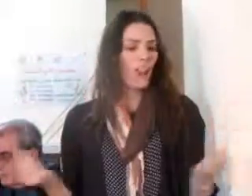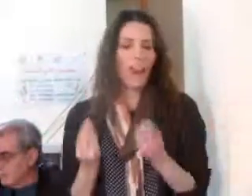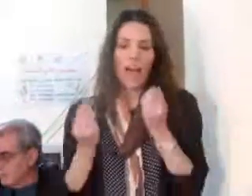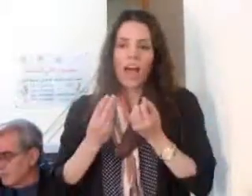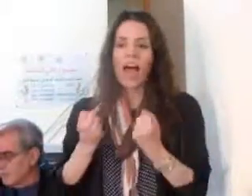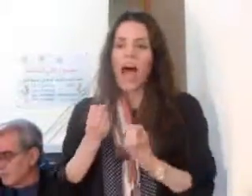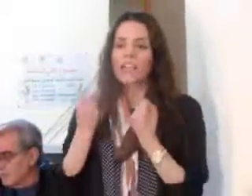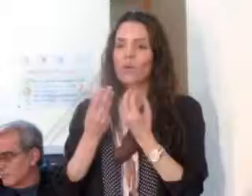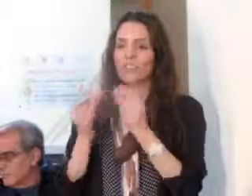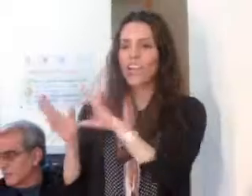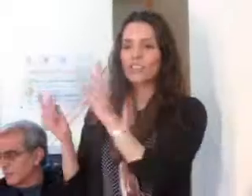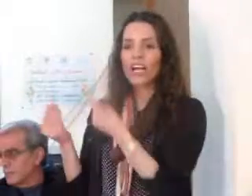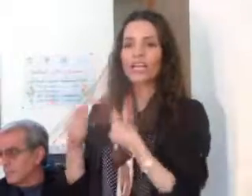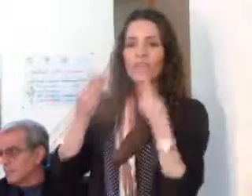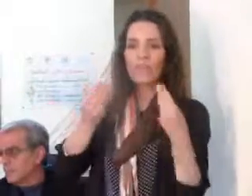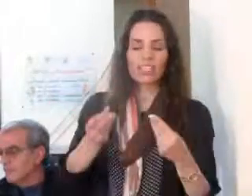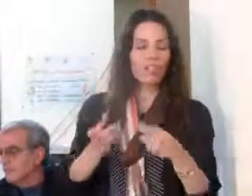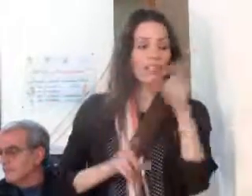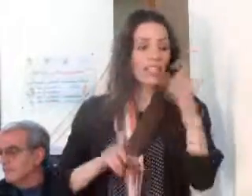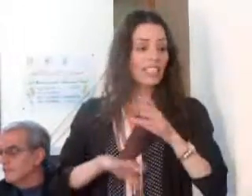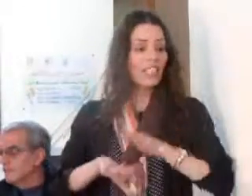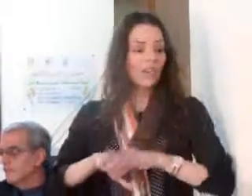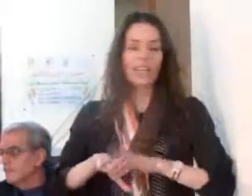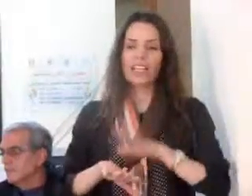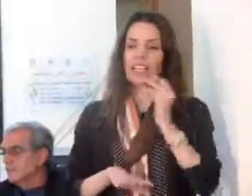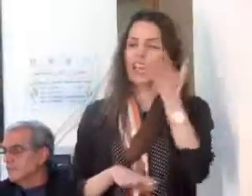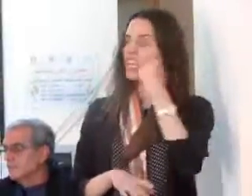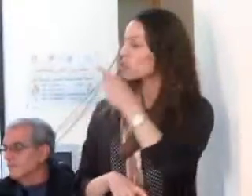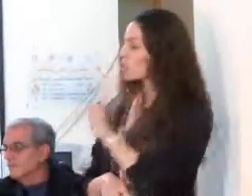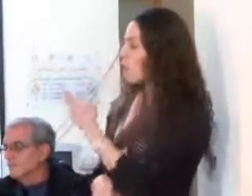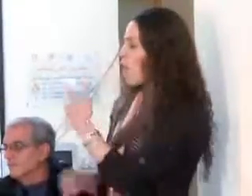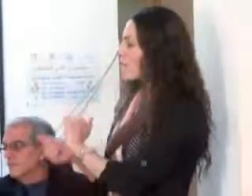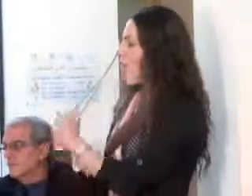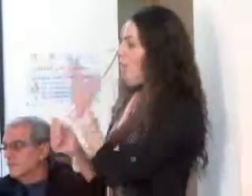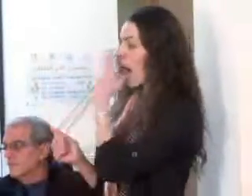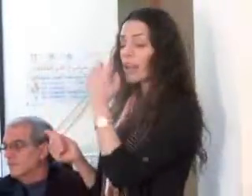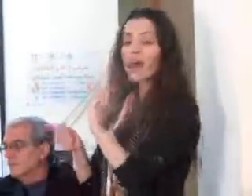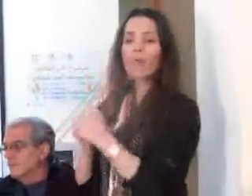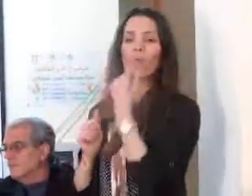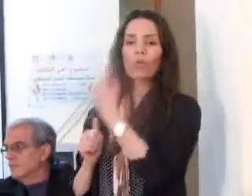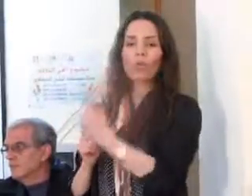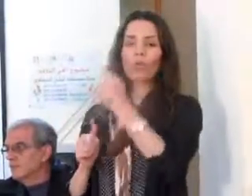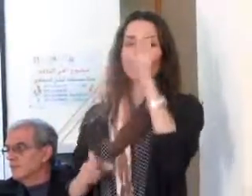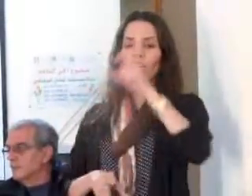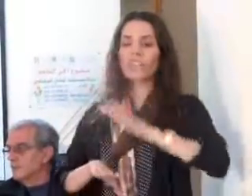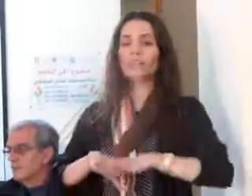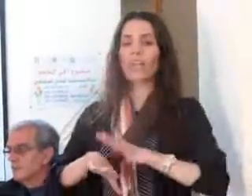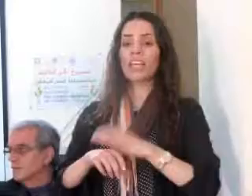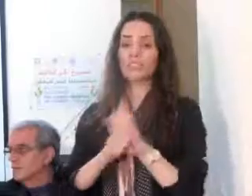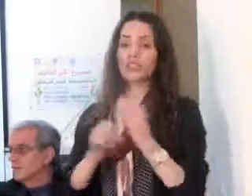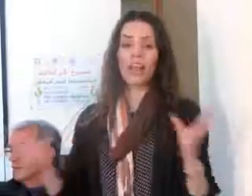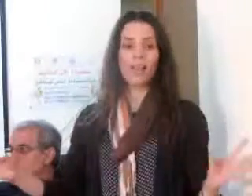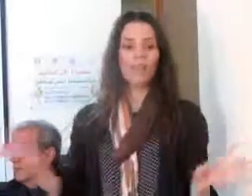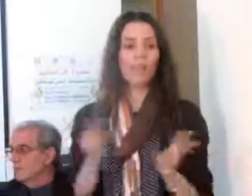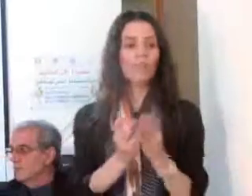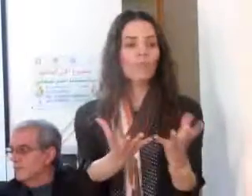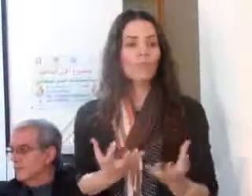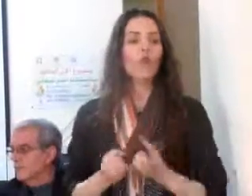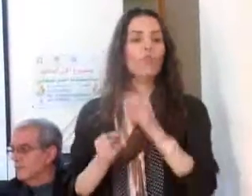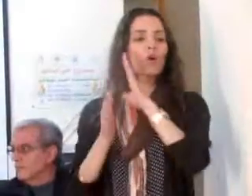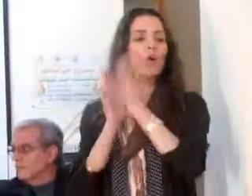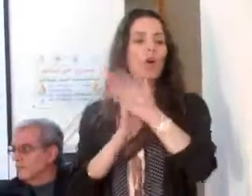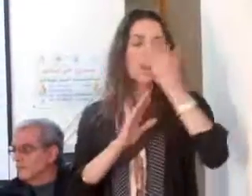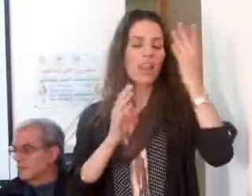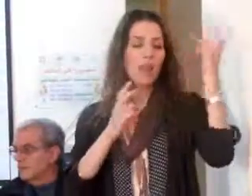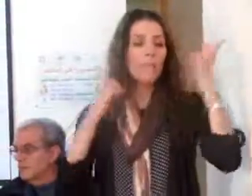منا ومن الأشخاص المهنيين، سواء كان زلفة ولا هناء ولا أي شخص مهني اشتغل معاكم، تأخذوا كل هاي